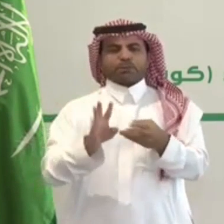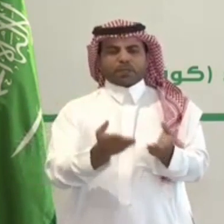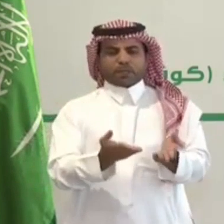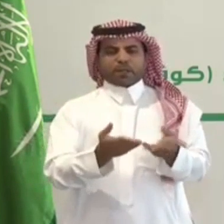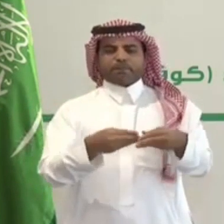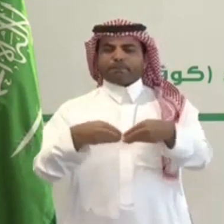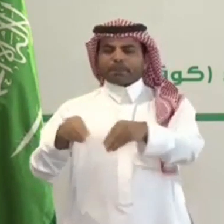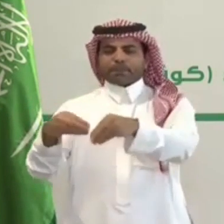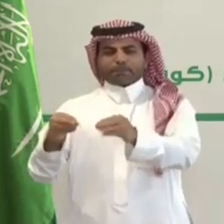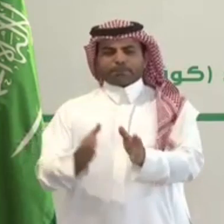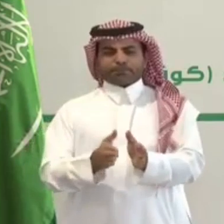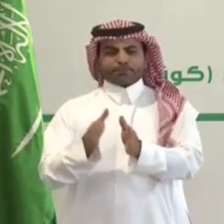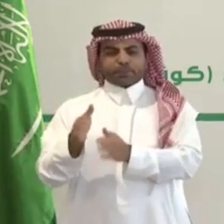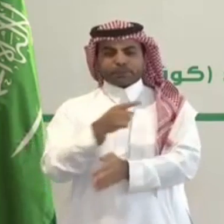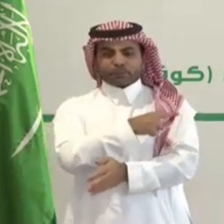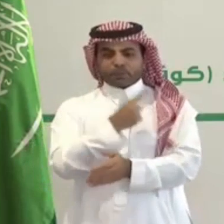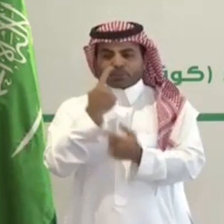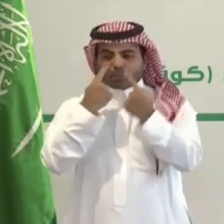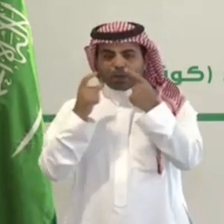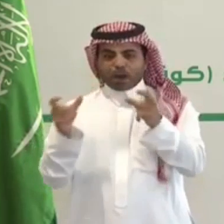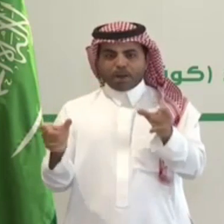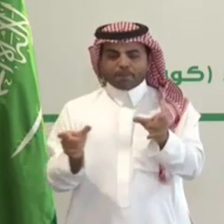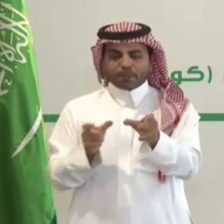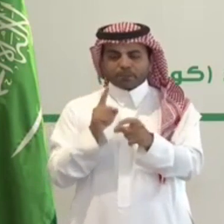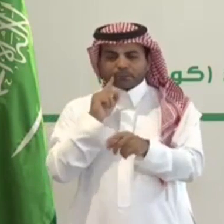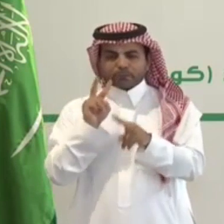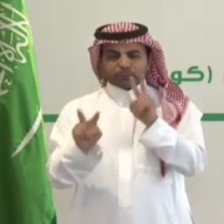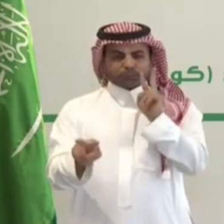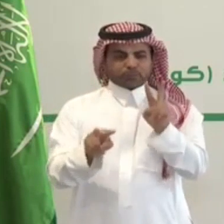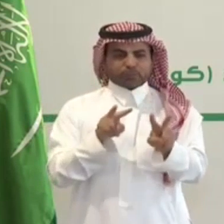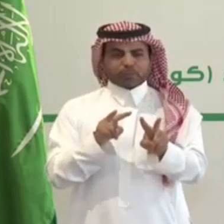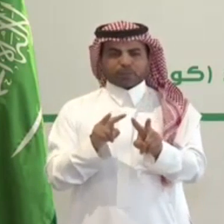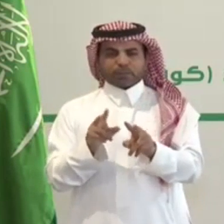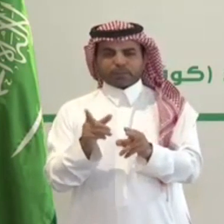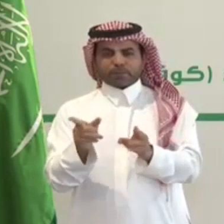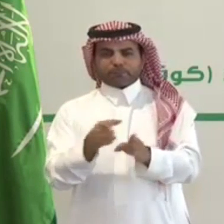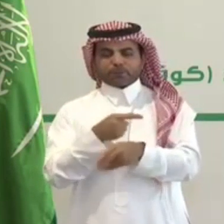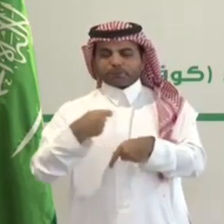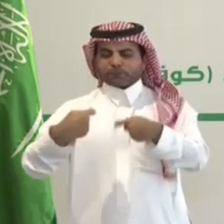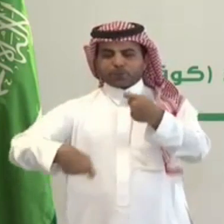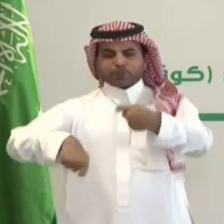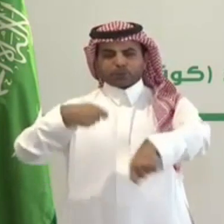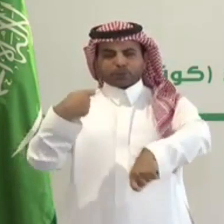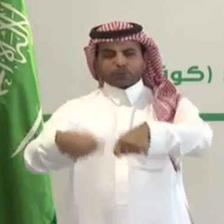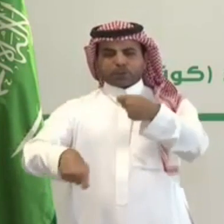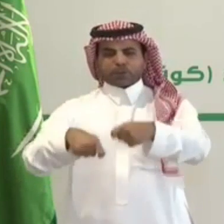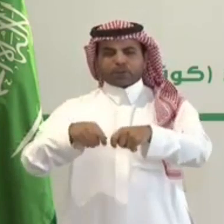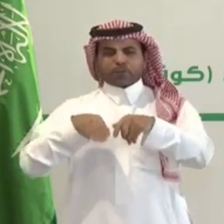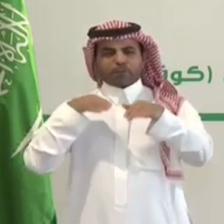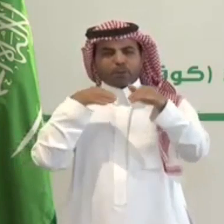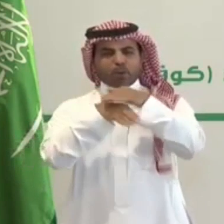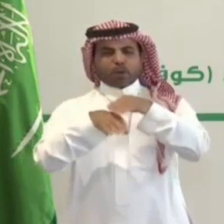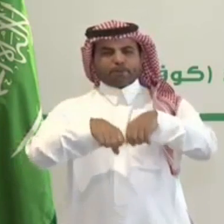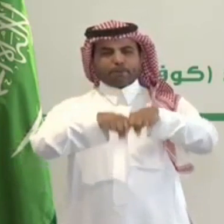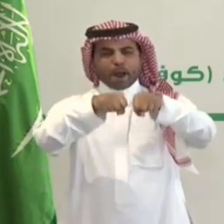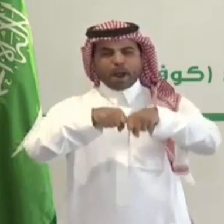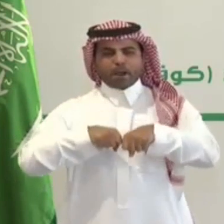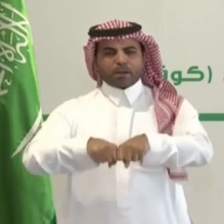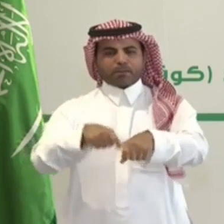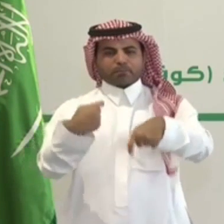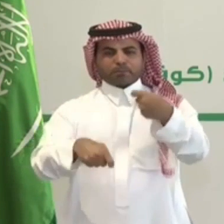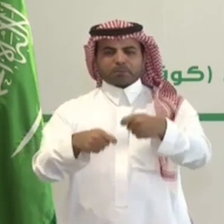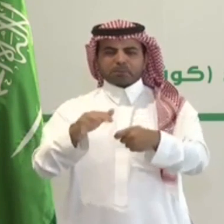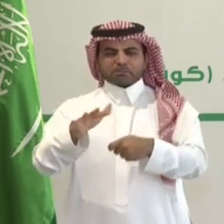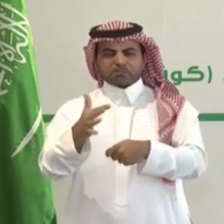طبعا رصدت الفرق الرقابية حركة هذا اليوم، طبعا حركة شراء وإقبال على المتاجر متوسطة إلى